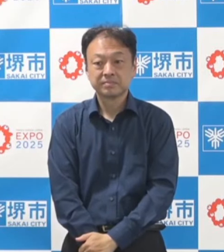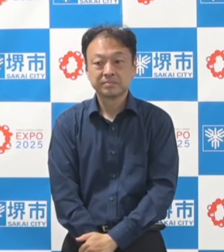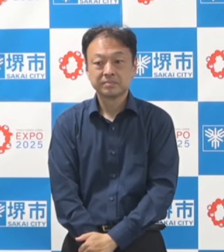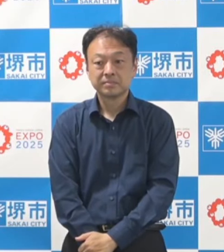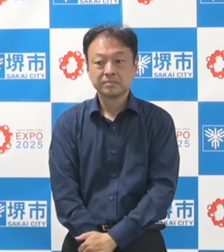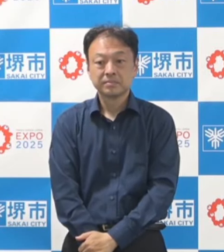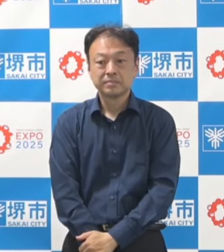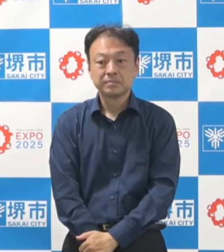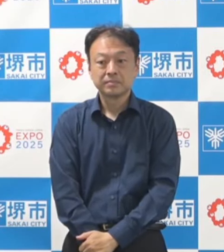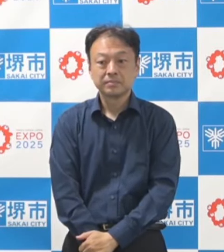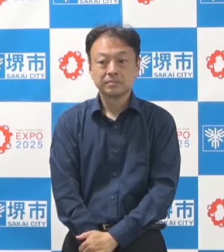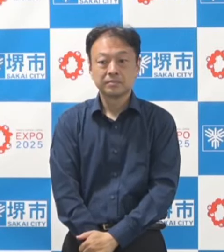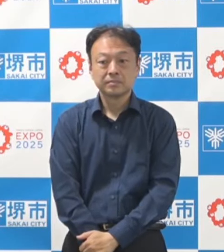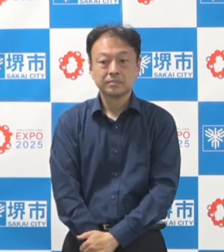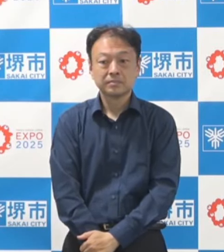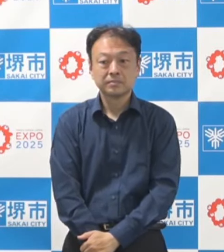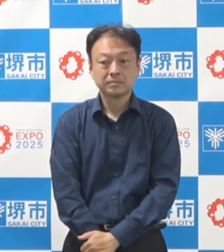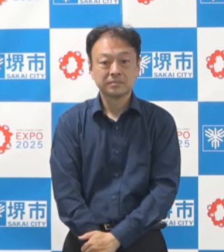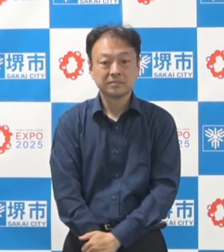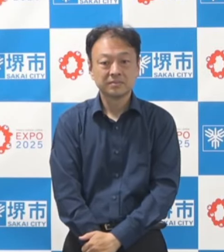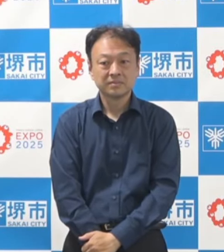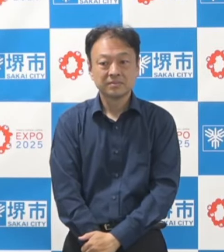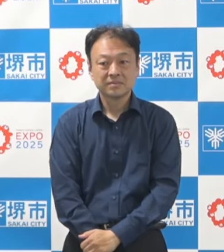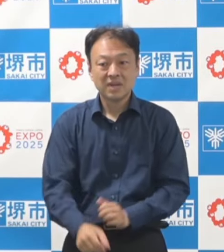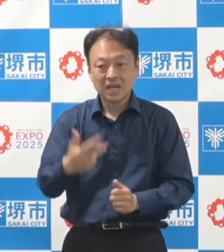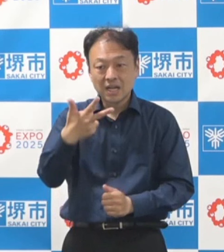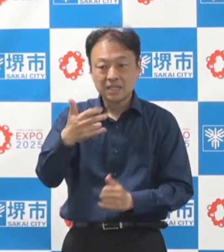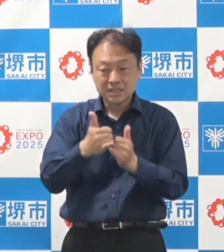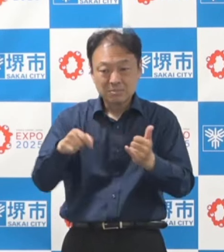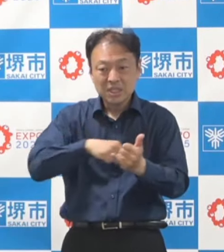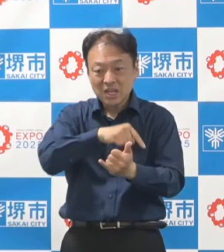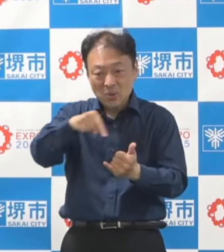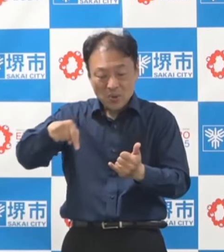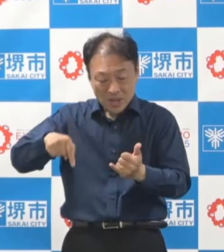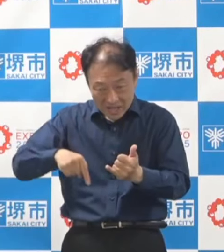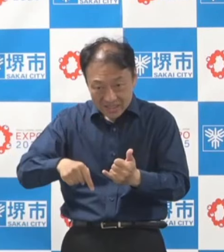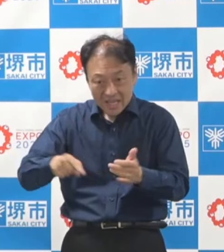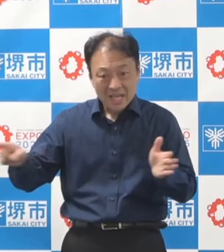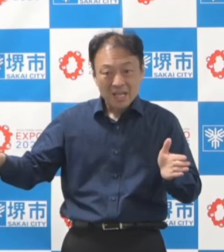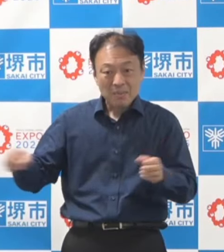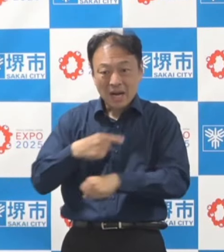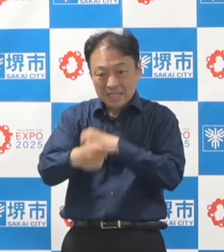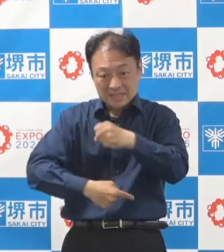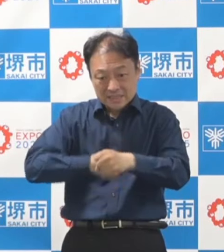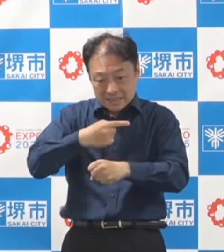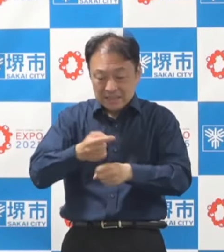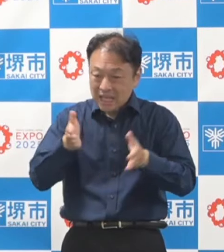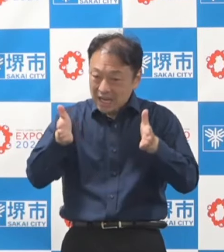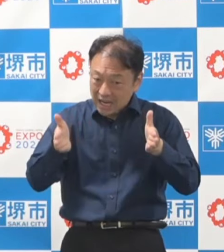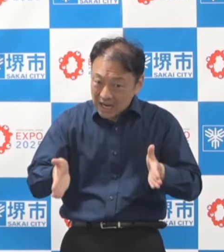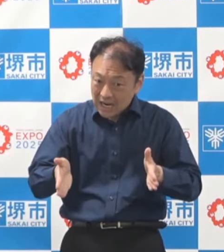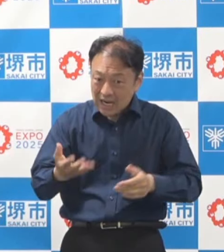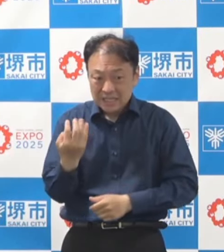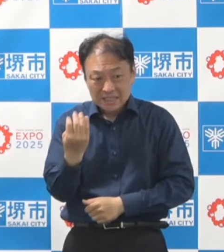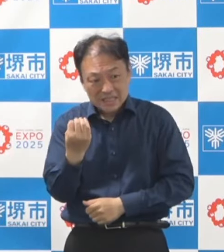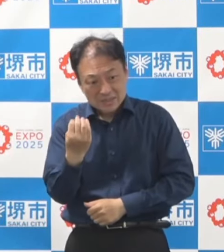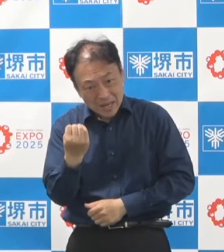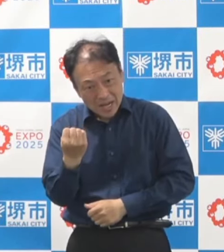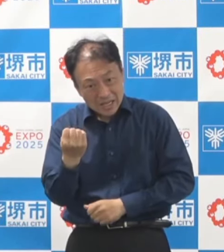大体市民で年間何人くらいっていうのはざっくり目安としてあると分かりやすいんですけど、それも公表できない感じでし